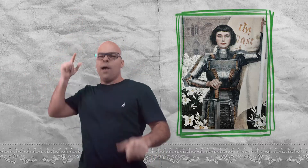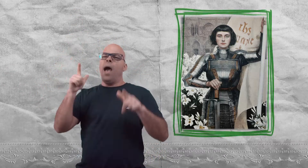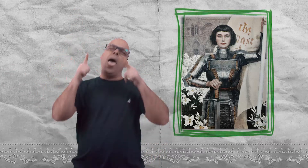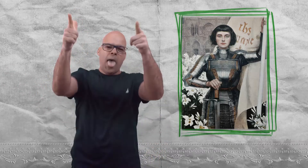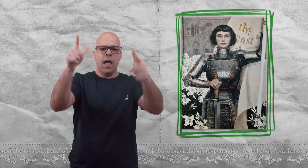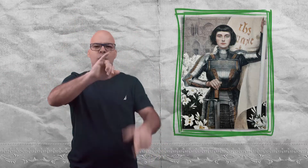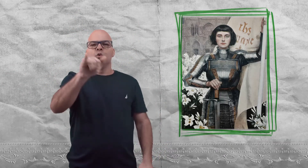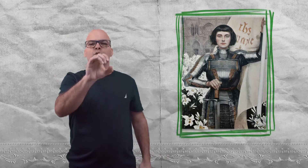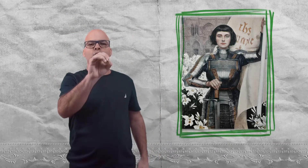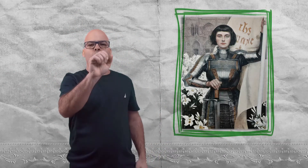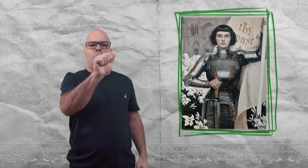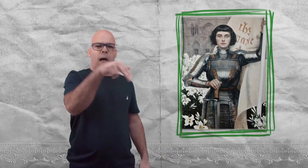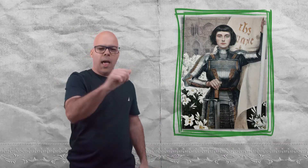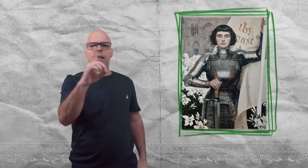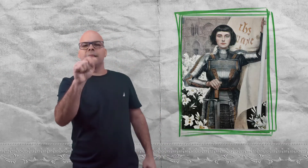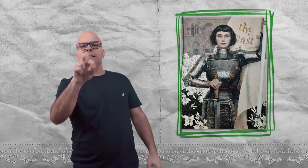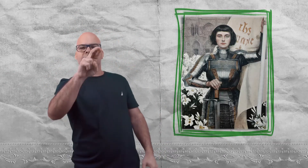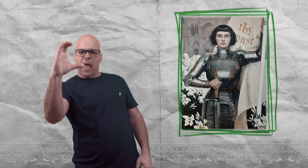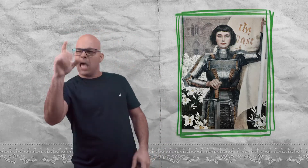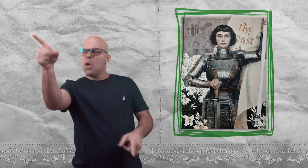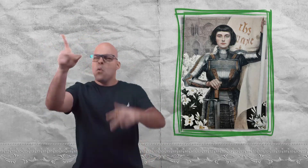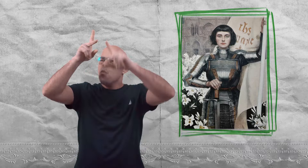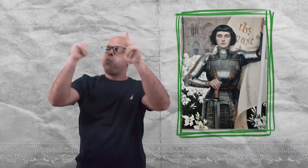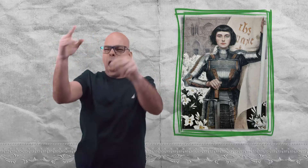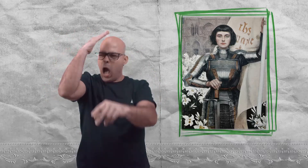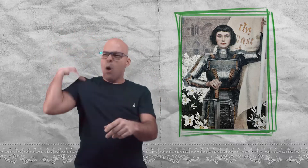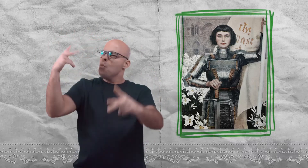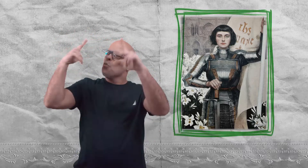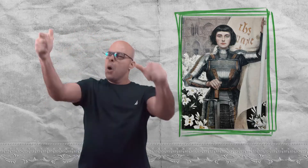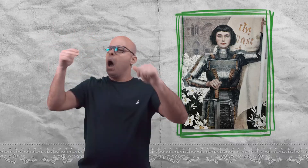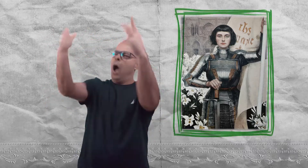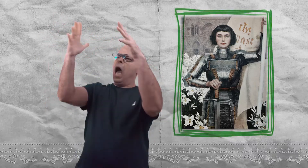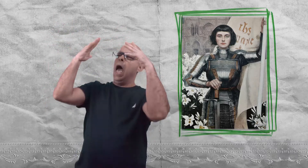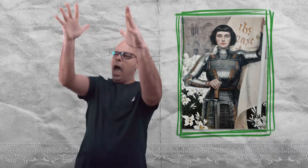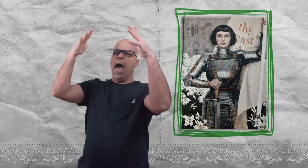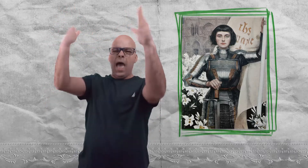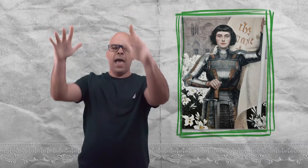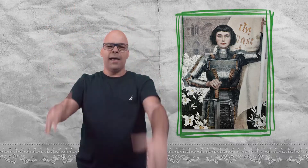guerra. Essa foi Joana d'Arc. E os surdos apelidaram Louise de Joana d'Arc dos surdos.